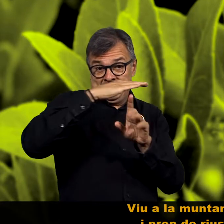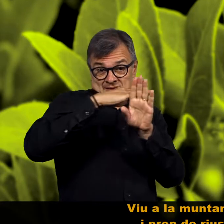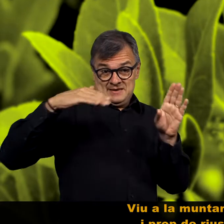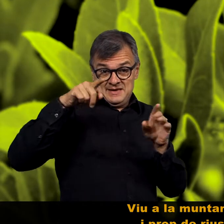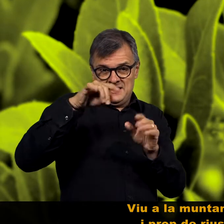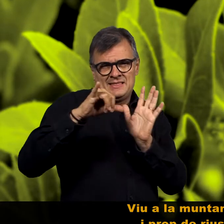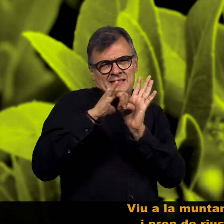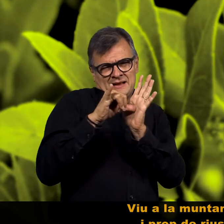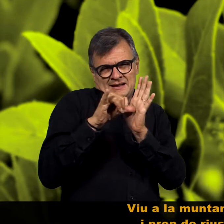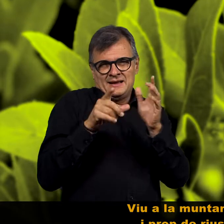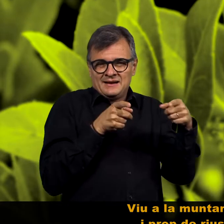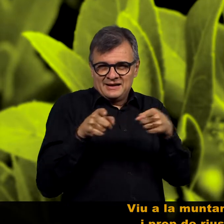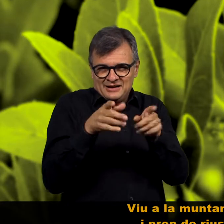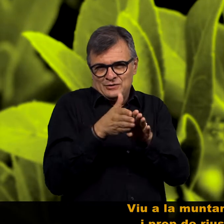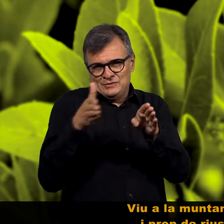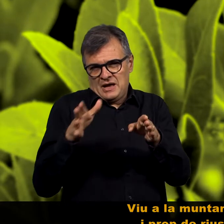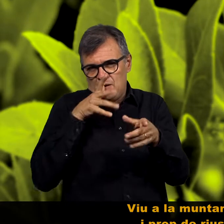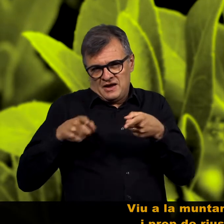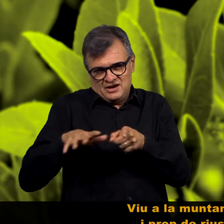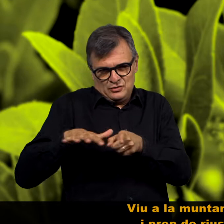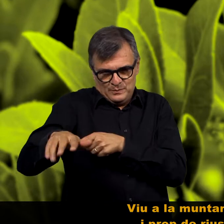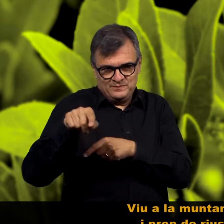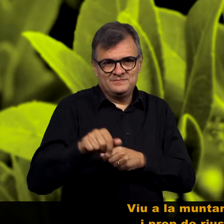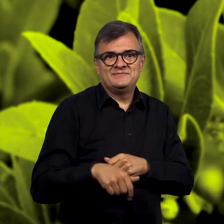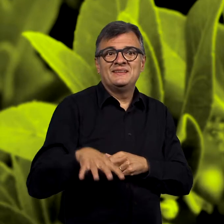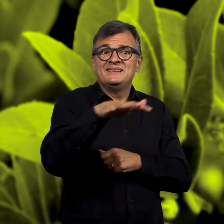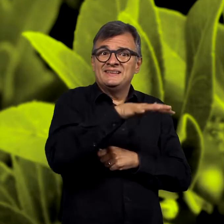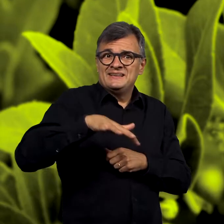Viu a la muntanya mitjana i prop de rius o rieres.